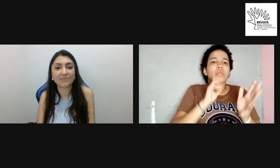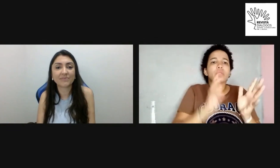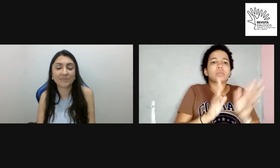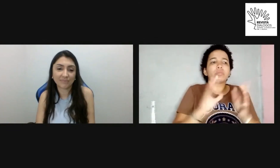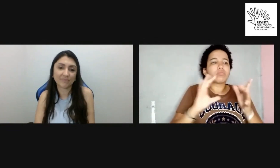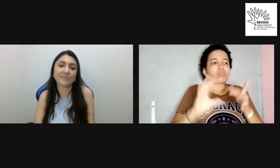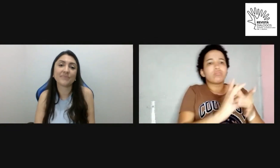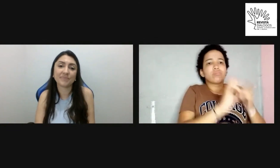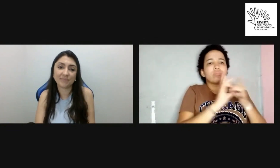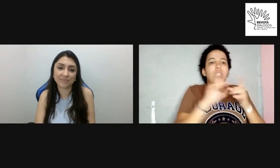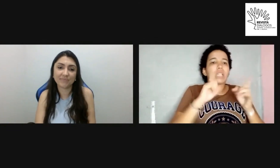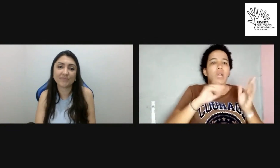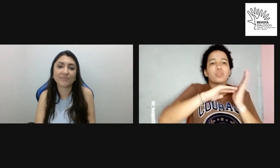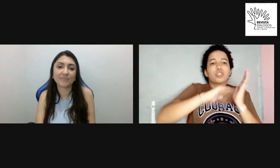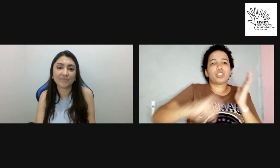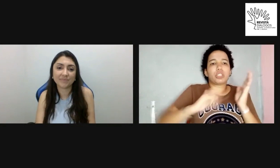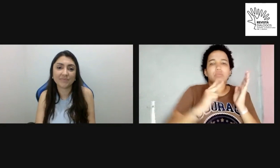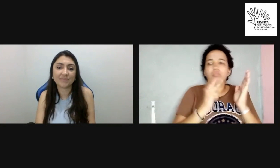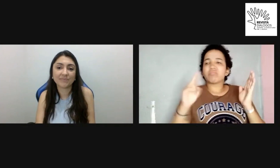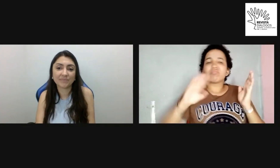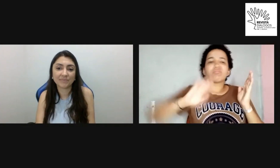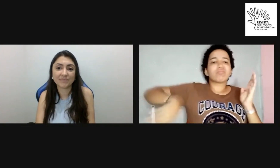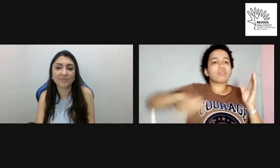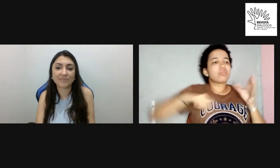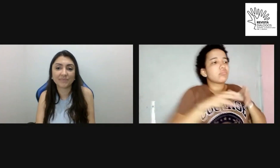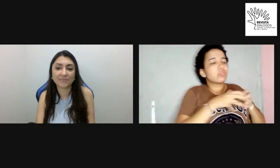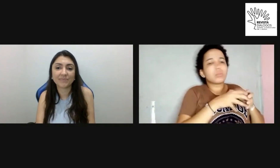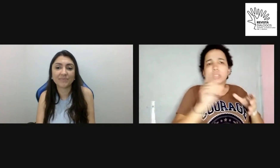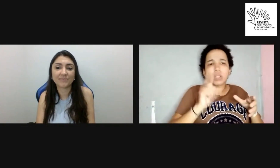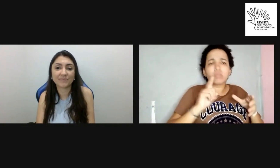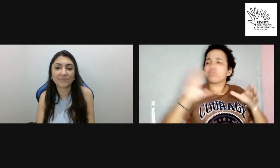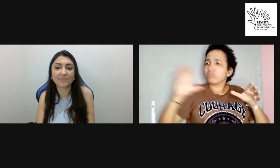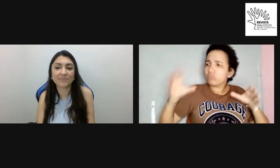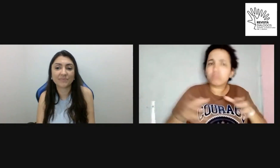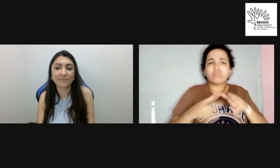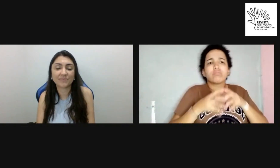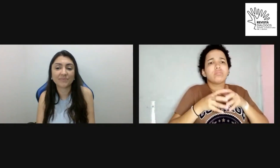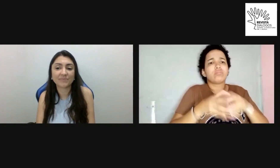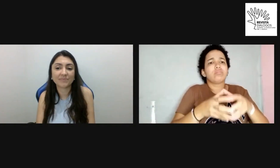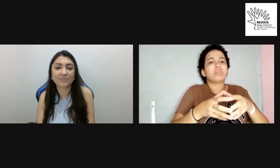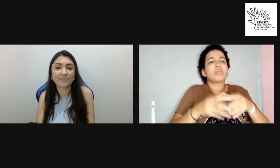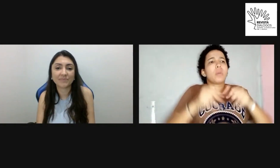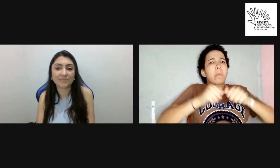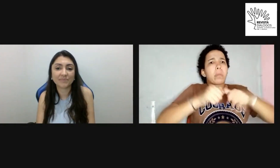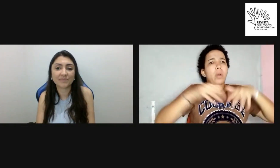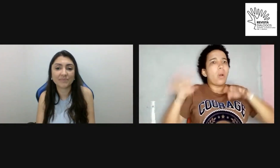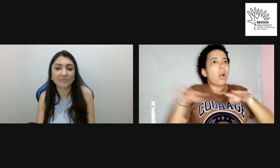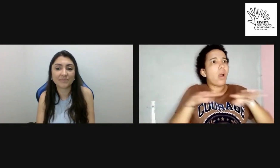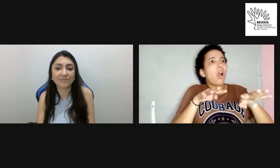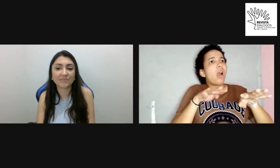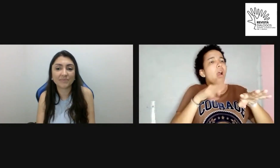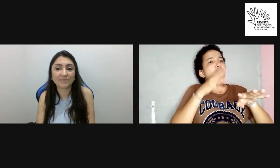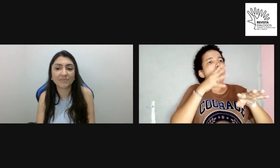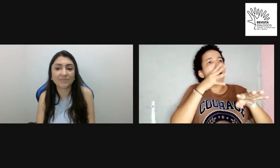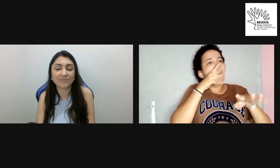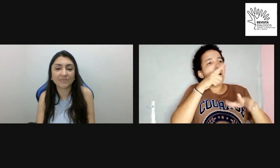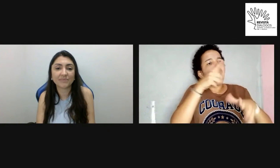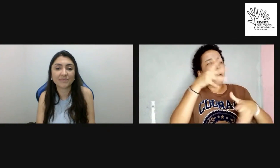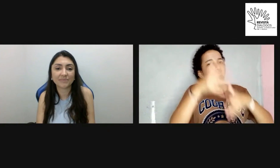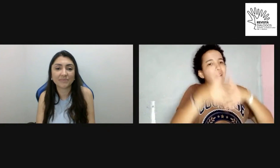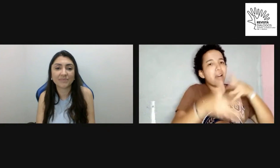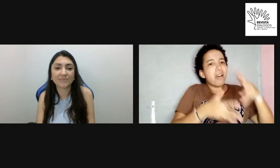nenhum tipo de exclusão. O público assistiu ao espetáculo admirado com tudo que